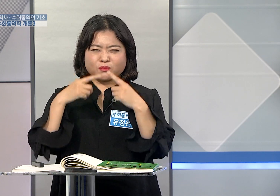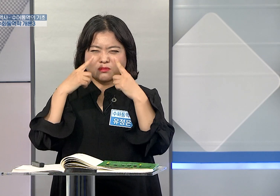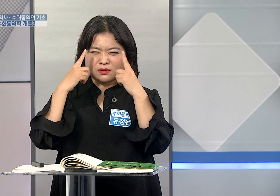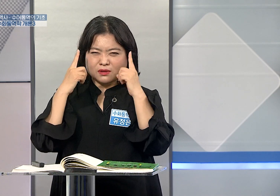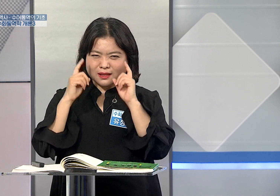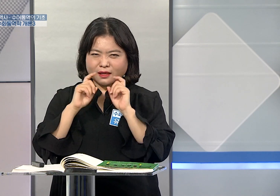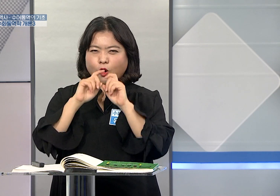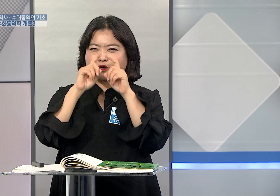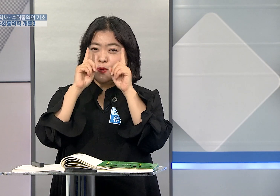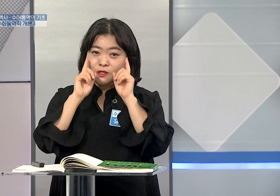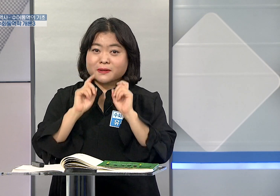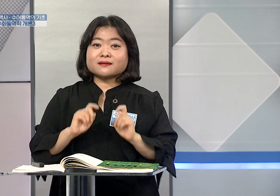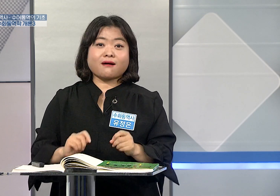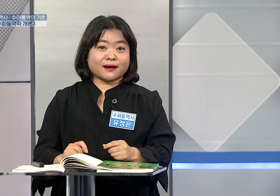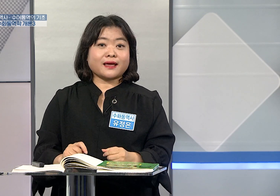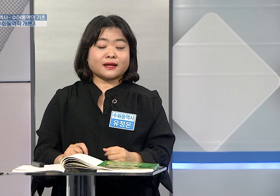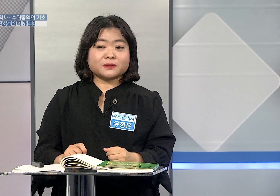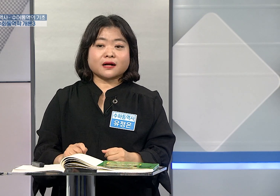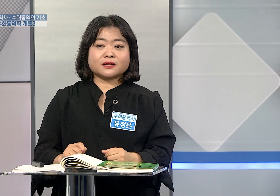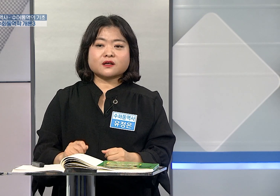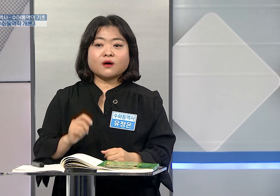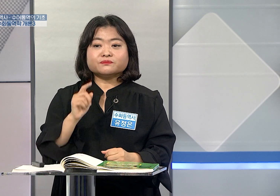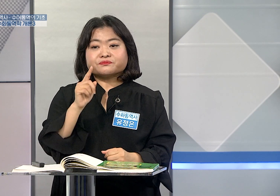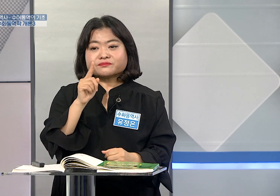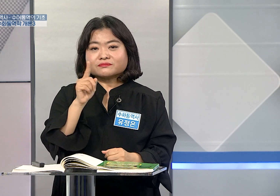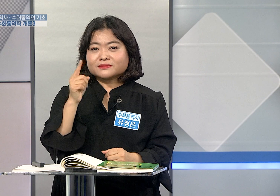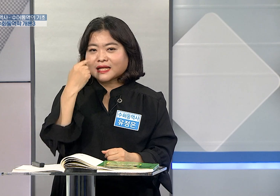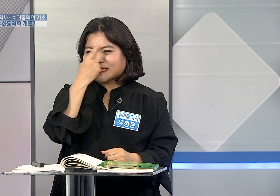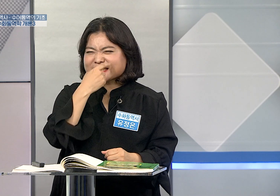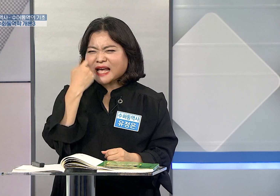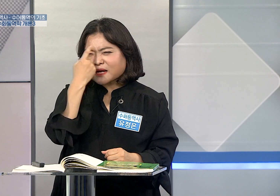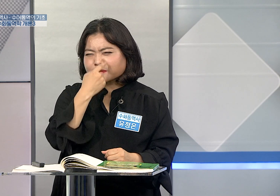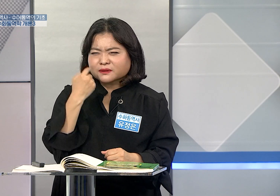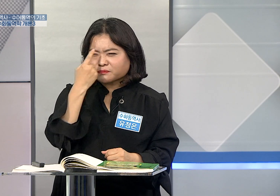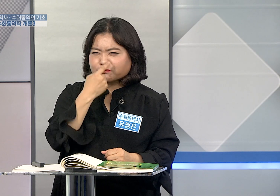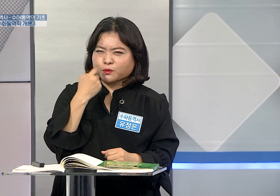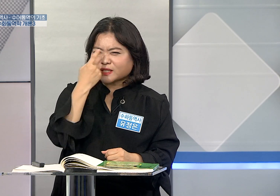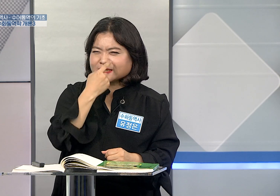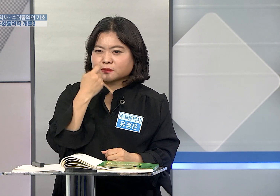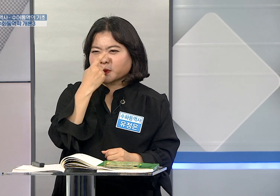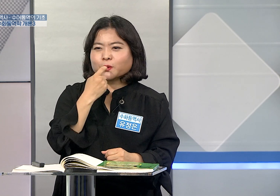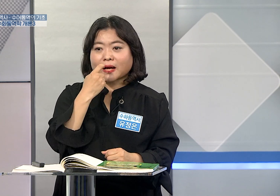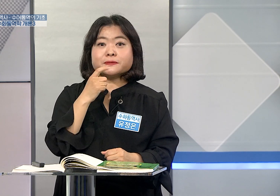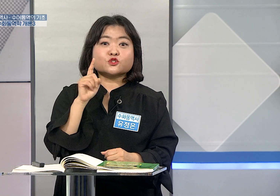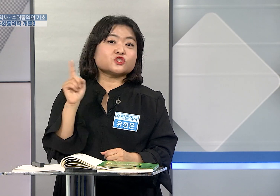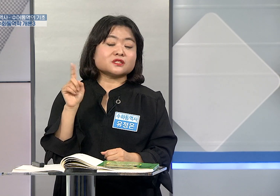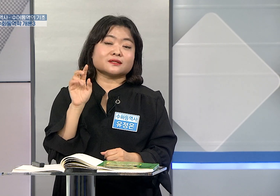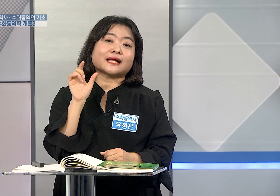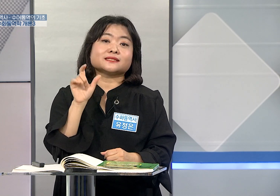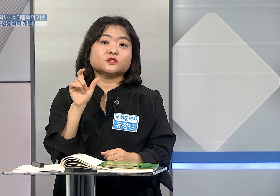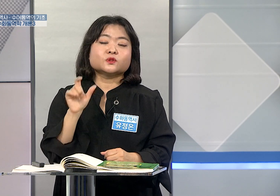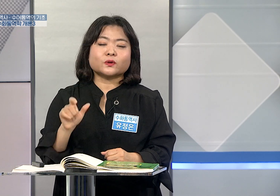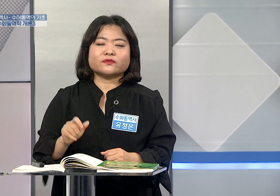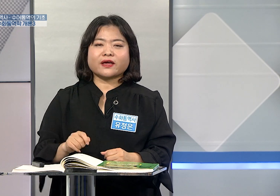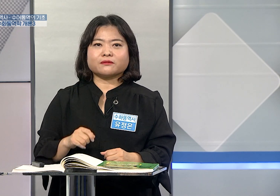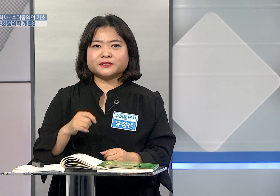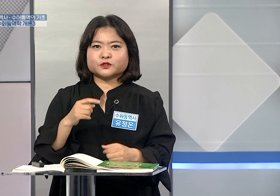신호에는 이 얼굴 표정만 들어가는 게 아닙니다. 그래서 인상, 모델리티 표현과 비수지를 같이 넣어놓은 건데요. 비수지